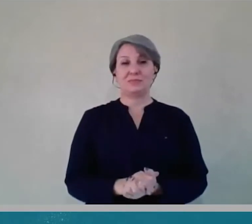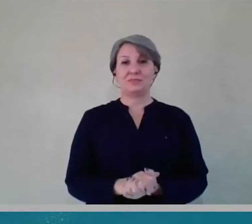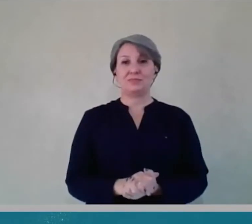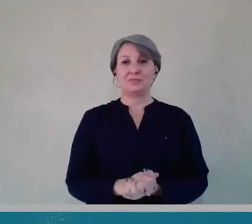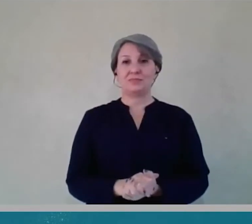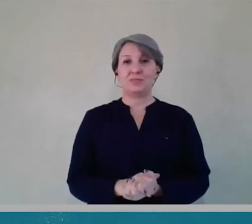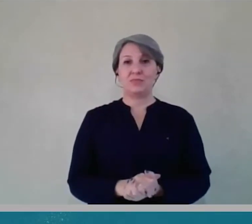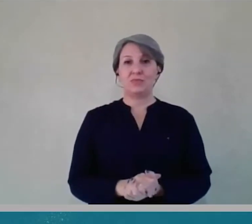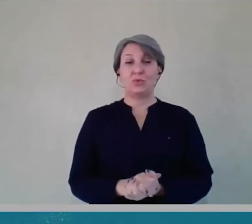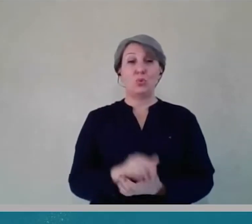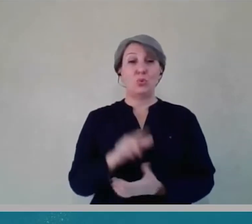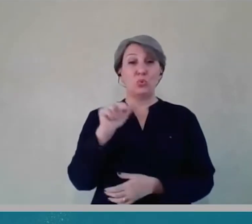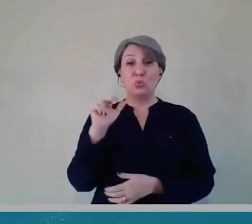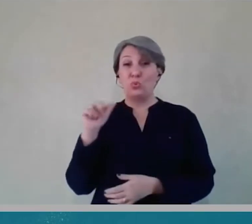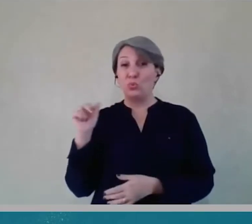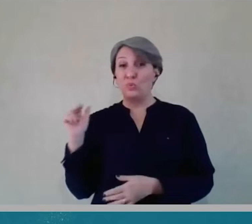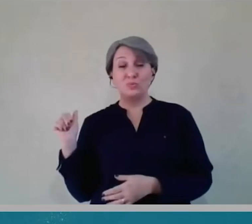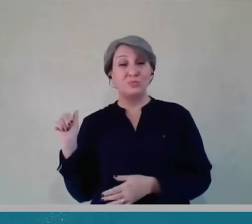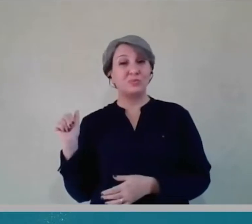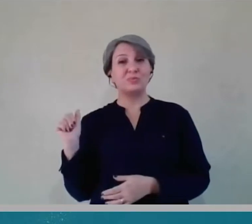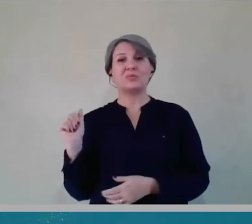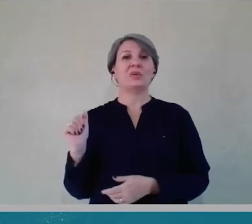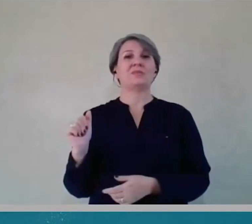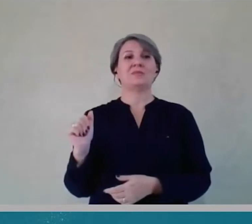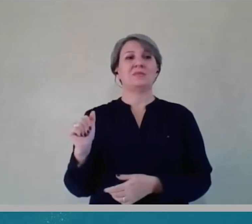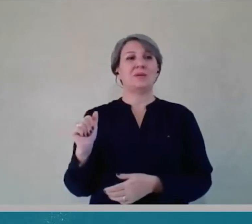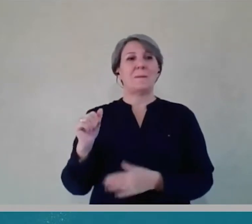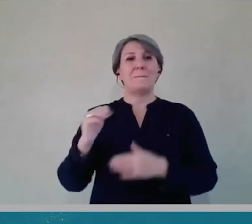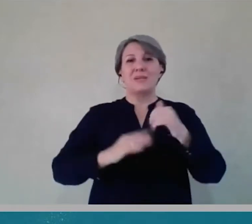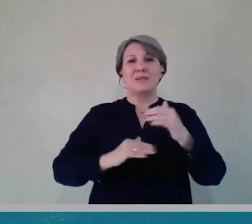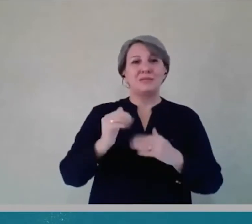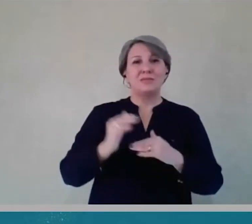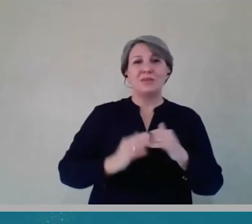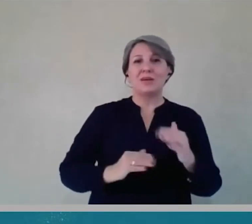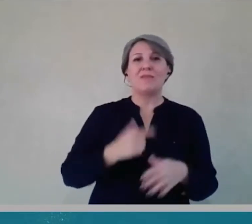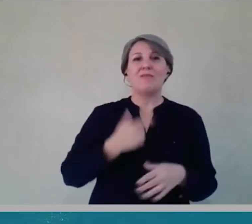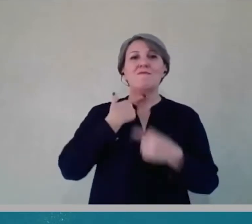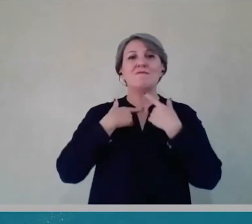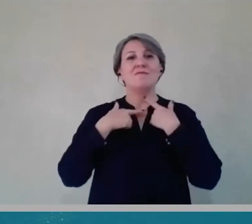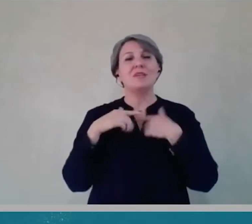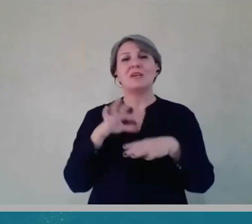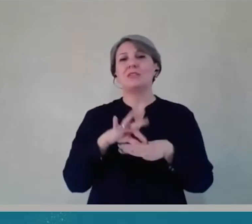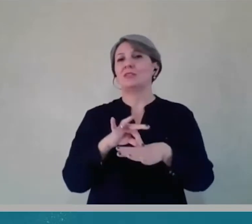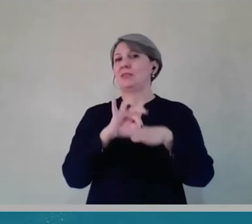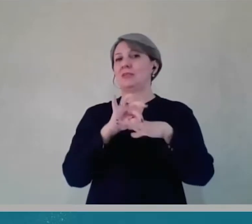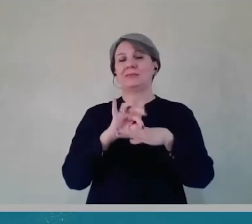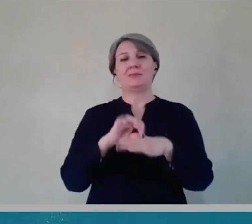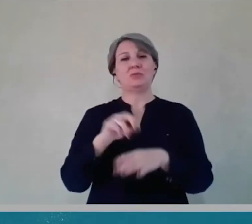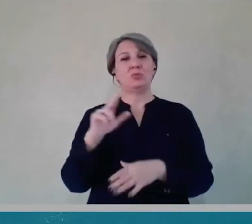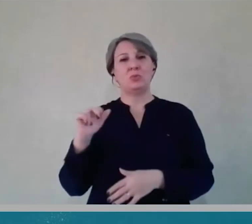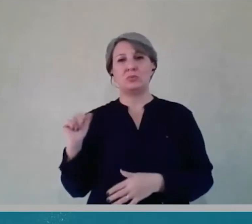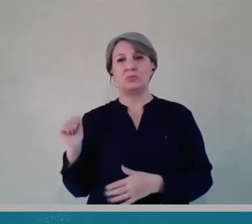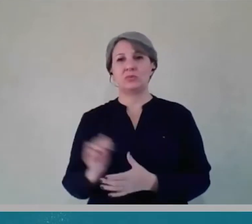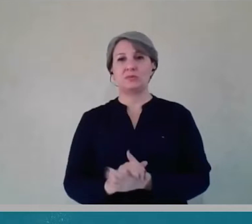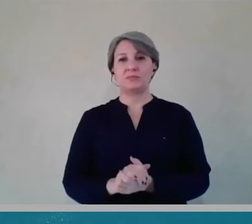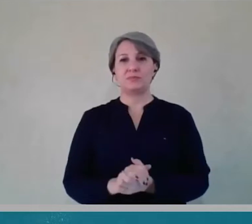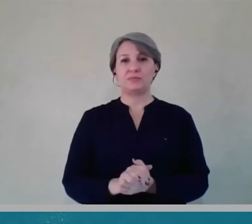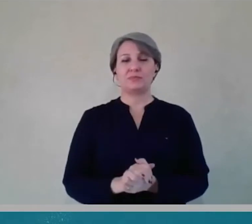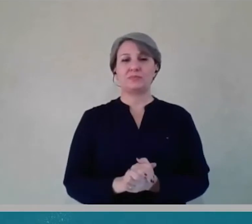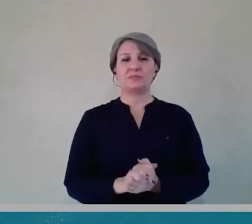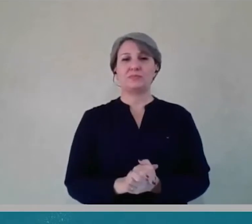não satisfaça a concupiscência da carne. Versículo 24. E os que são de Cristo